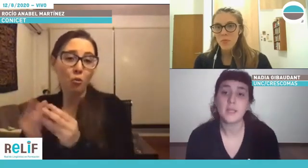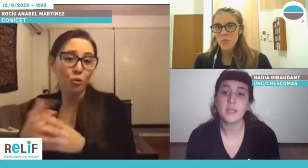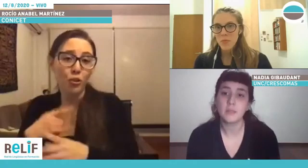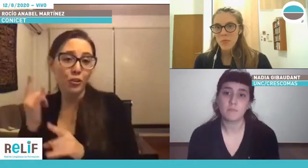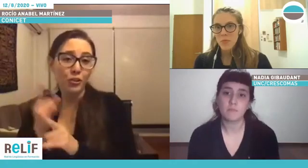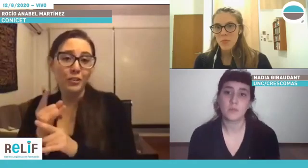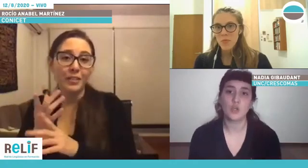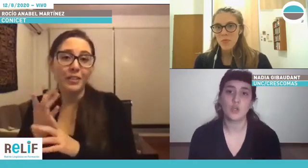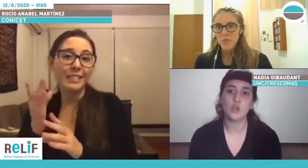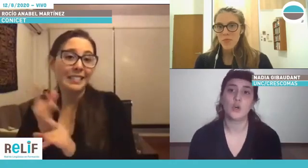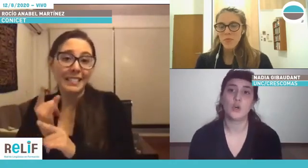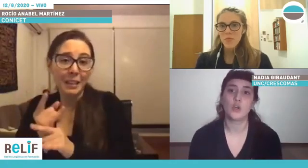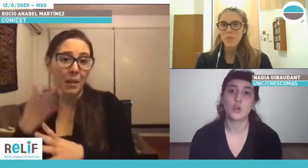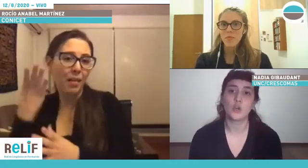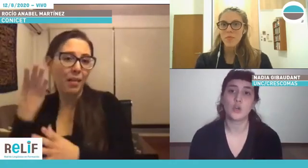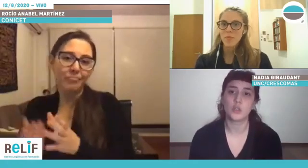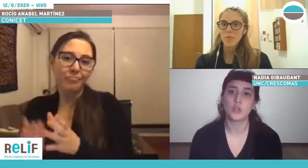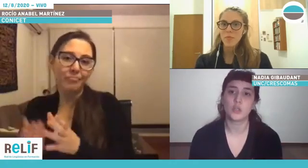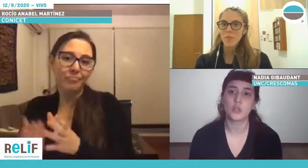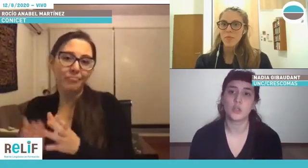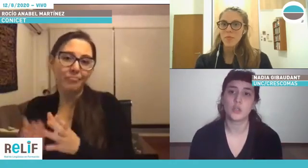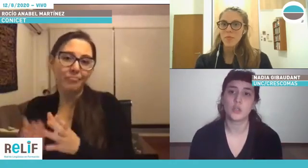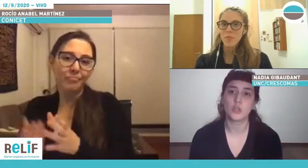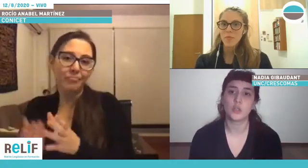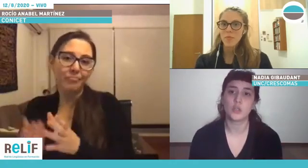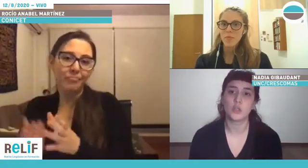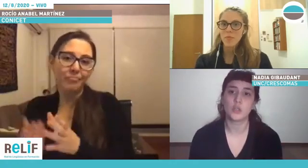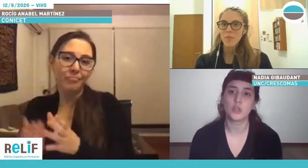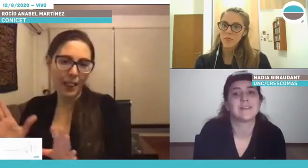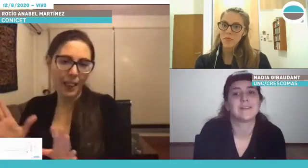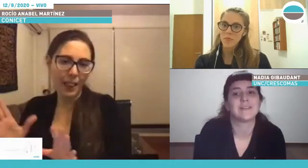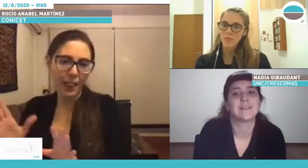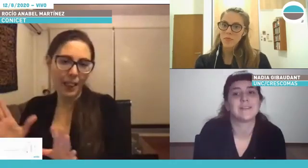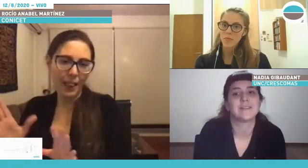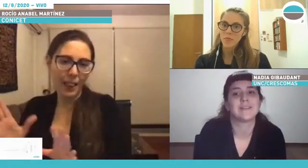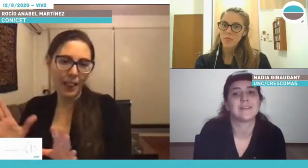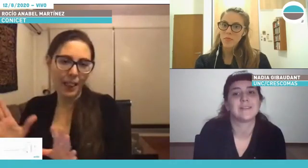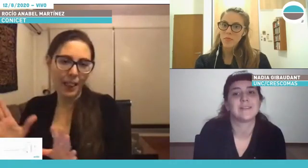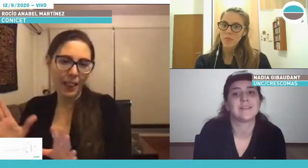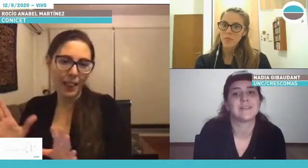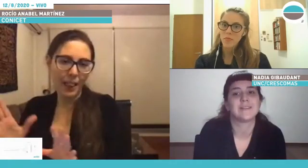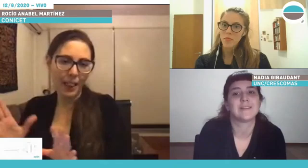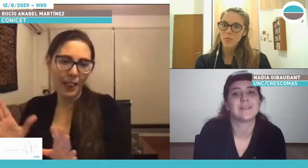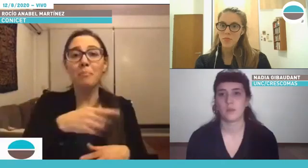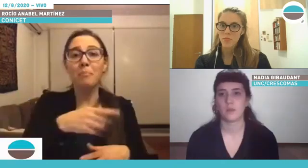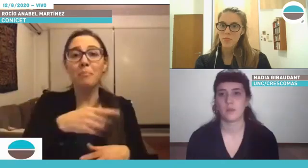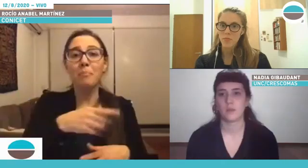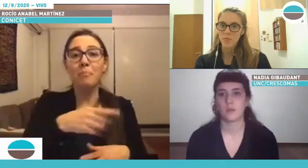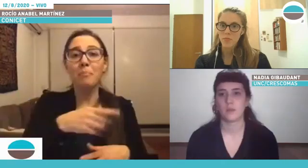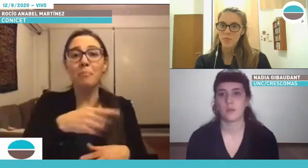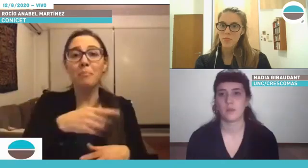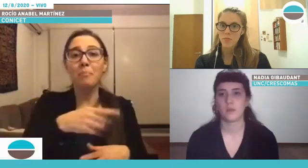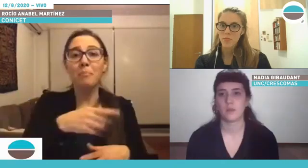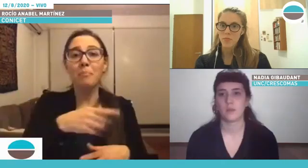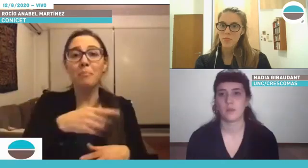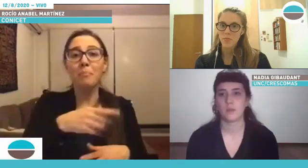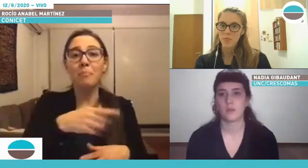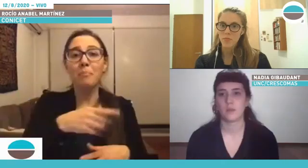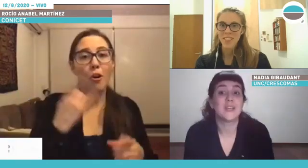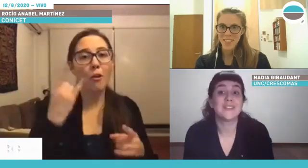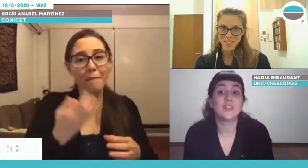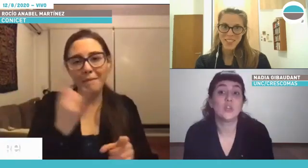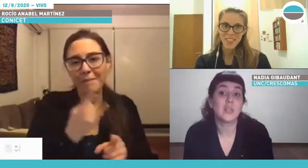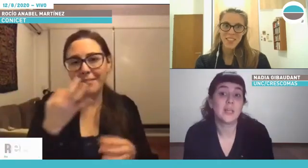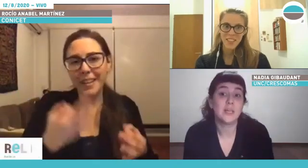En verdad, no conocen, siempre hay fallas. Claro. Está mal.